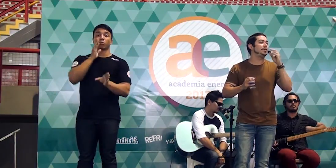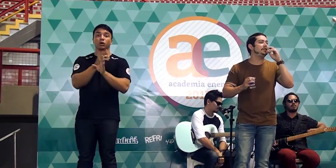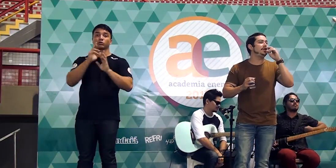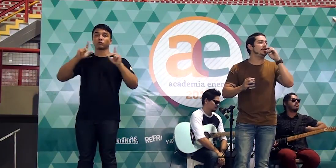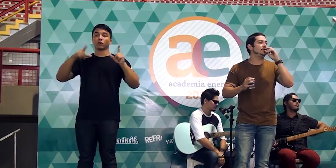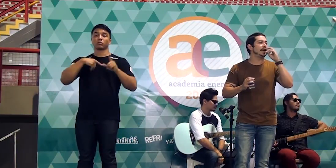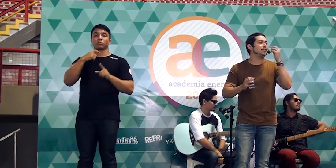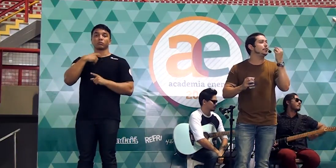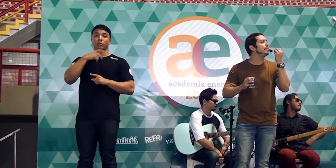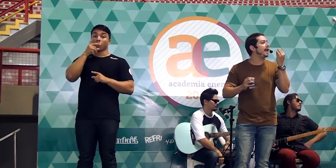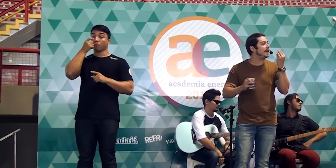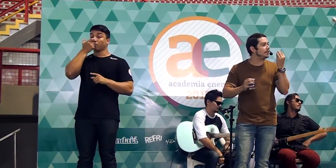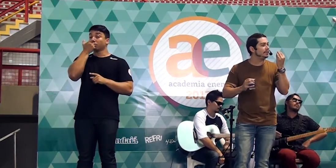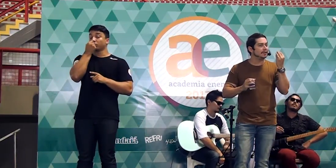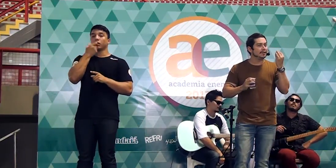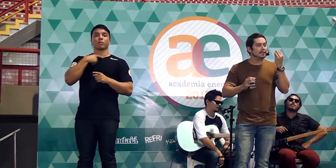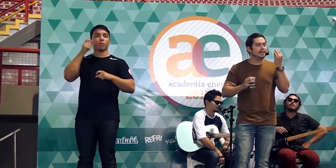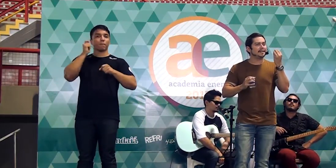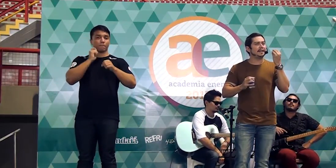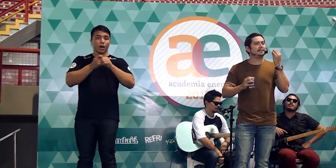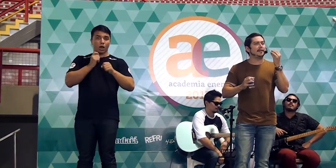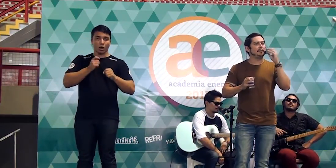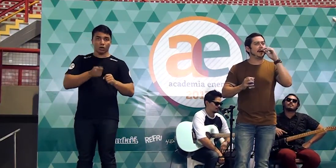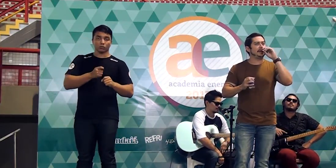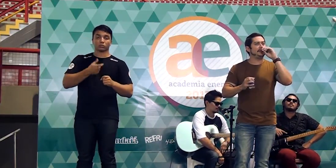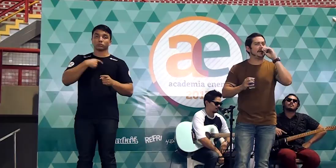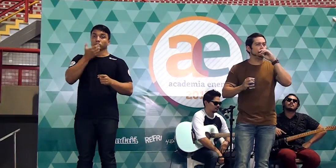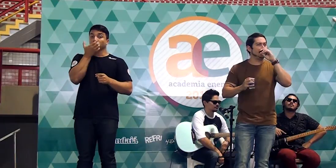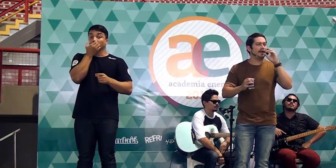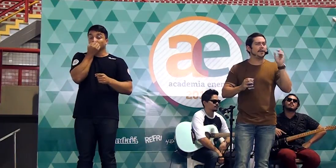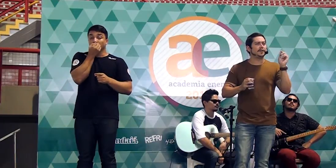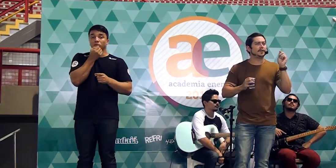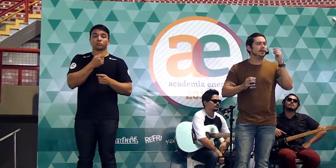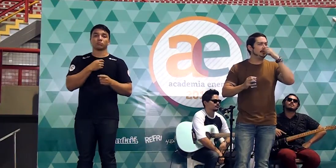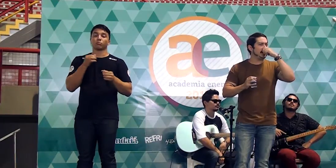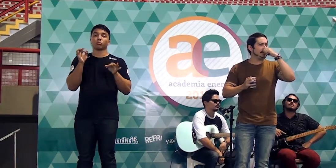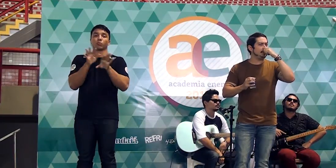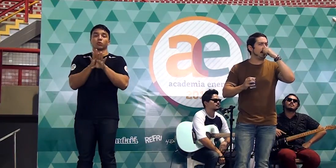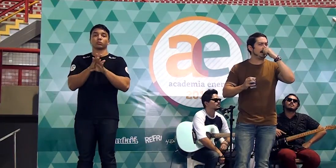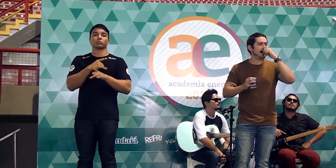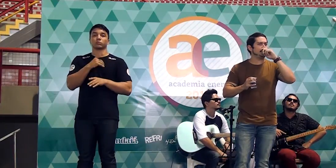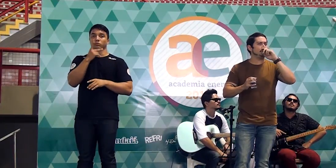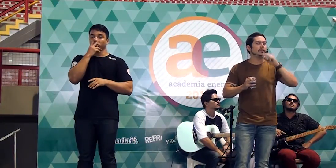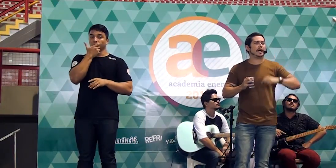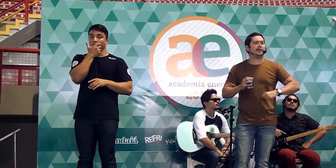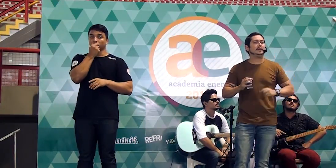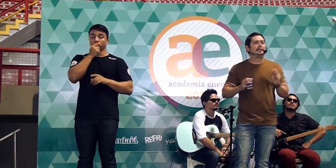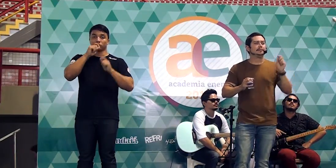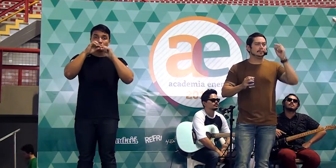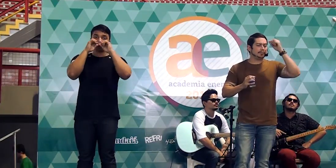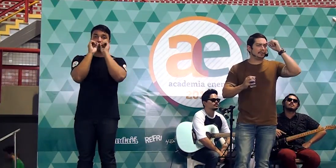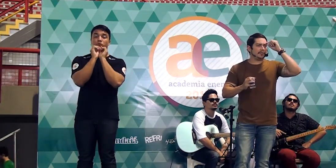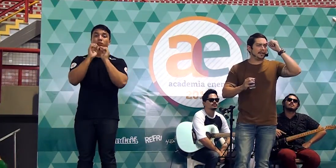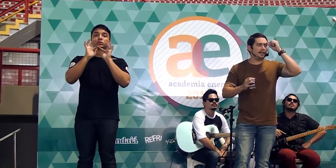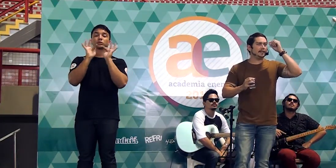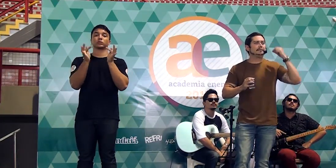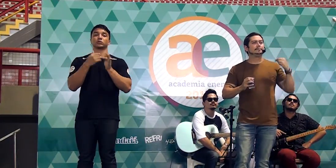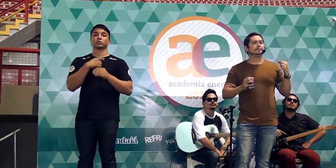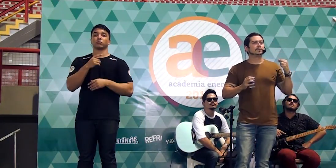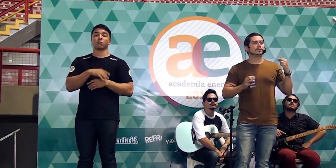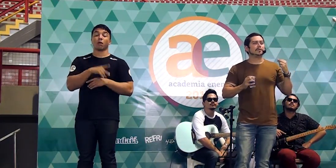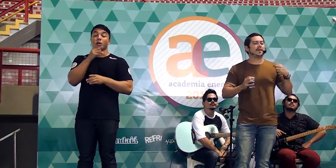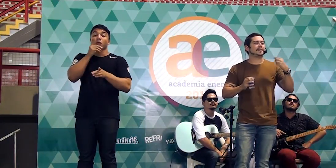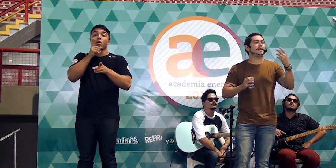um prego, enfiava no nariz o prego, esquentava o prego e enfiava de uma vez. E ele mesmo com o alicate entortava, botava